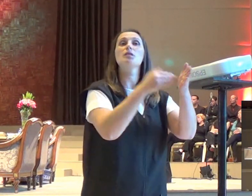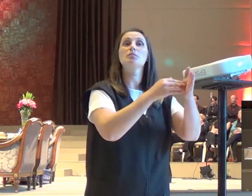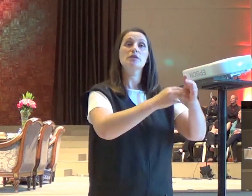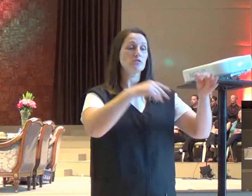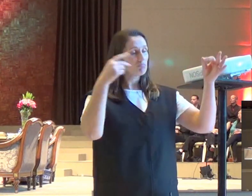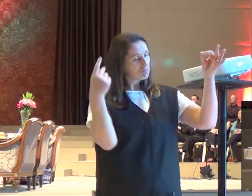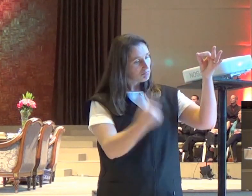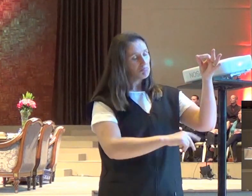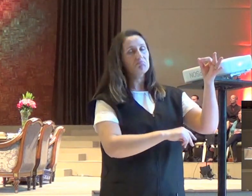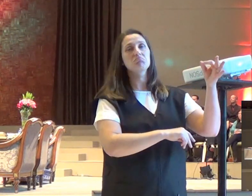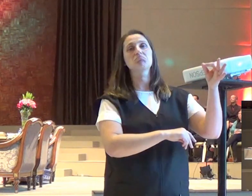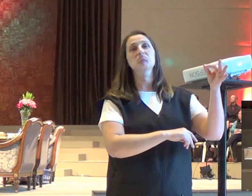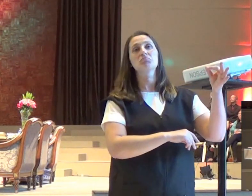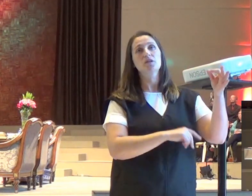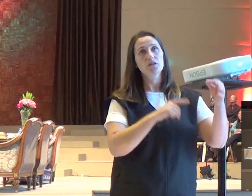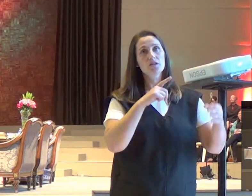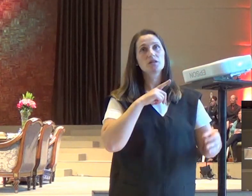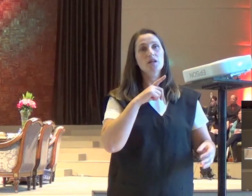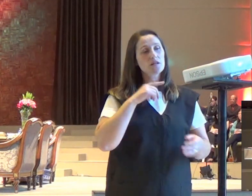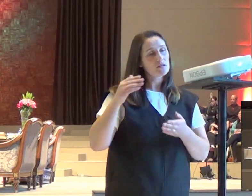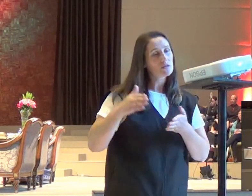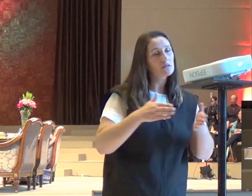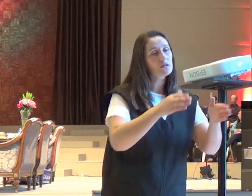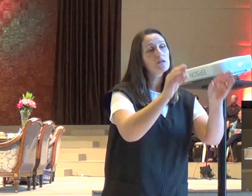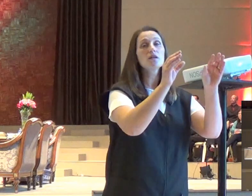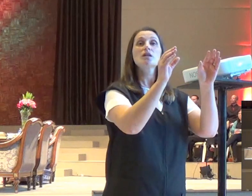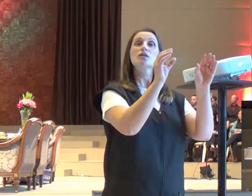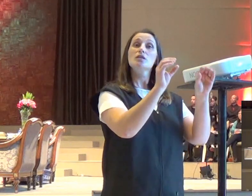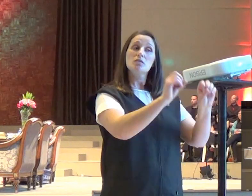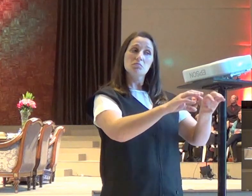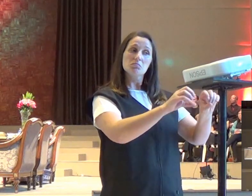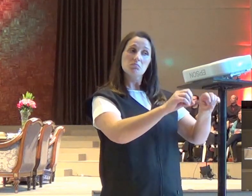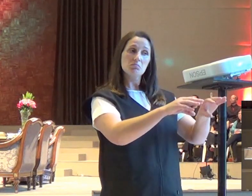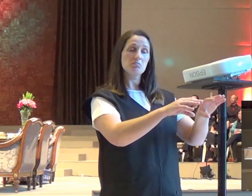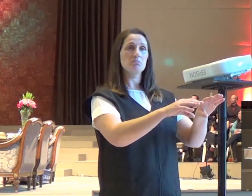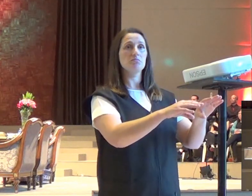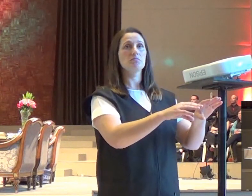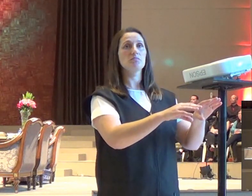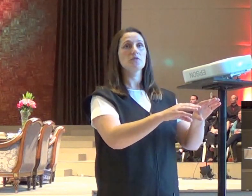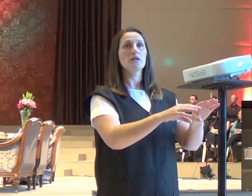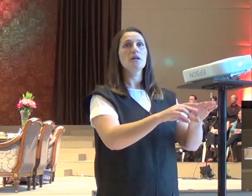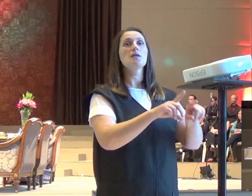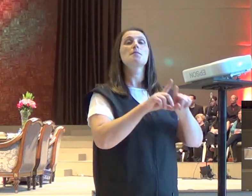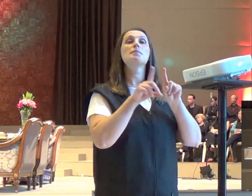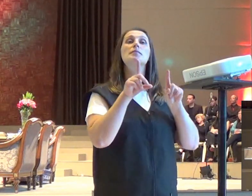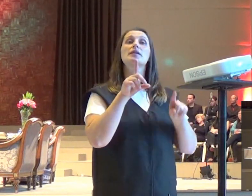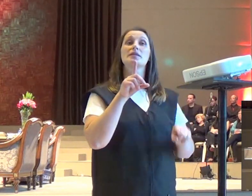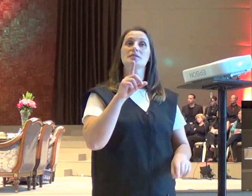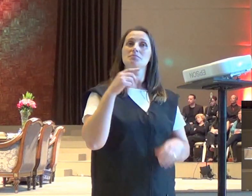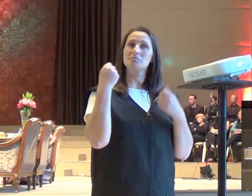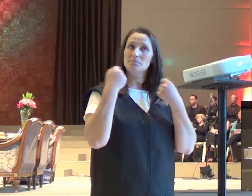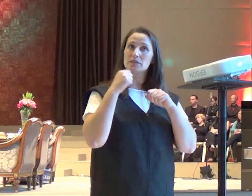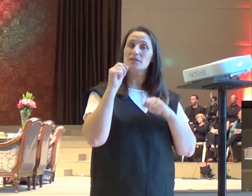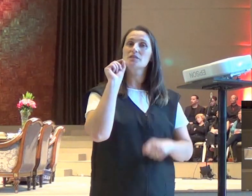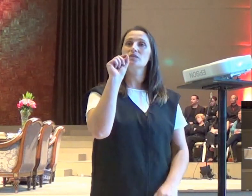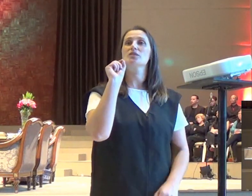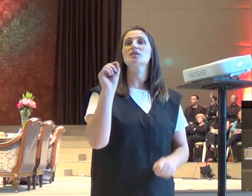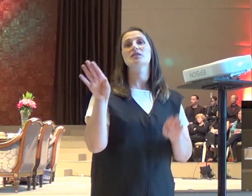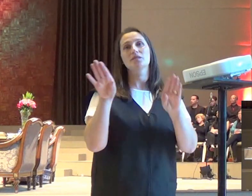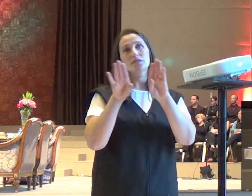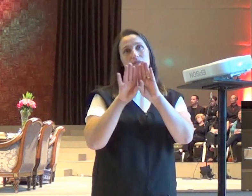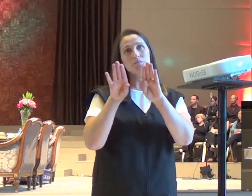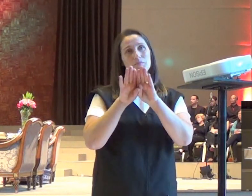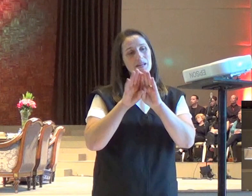disciplinemos, ensinemos o caminho, mas se tem alguém que motiva, que faz crescer,